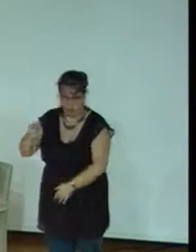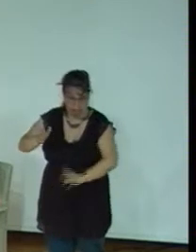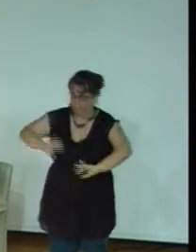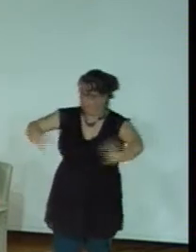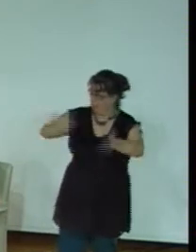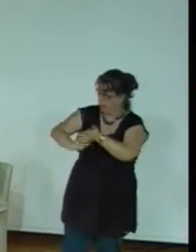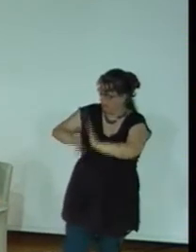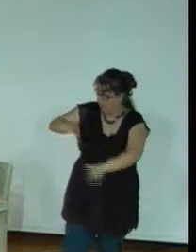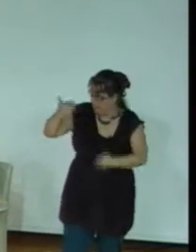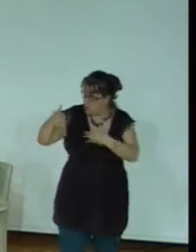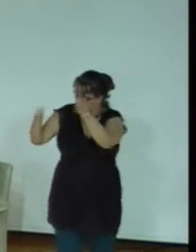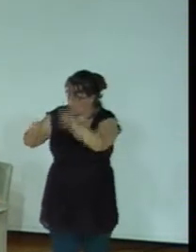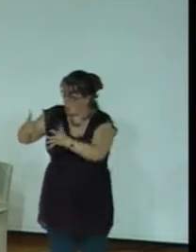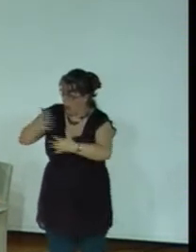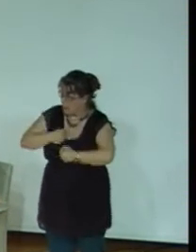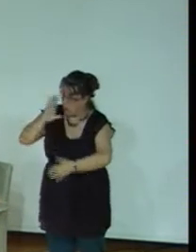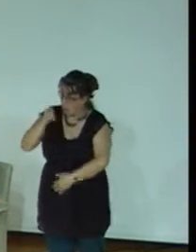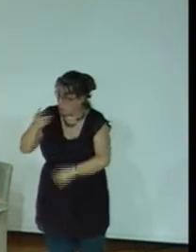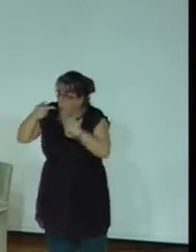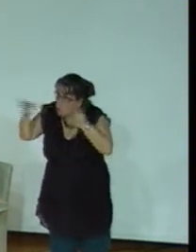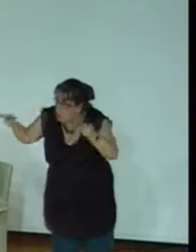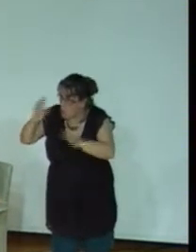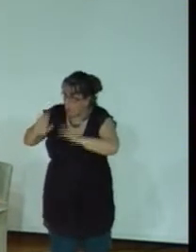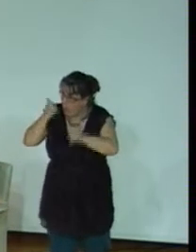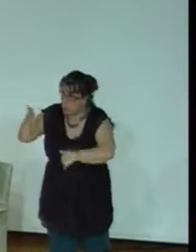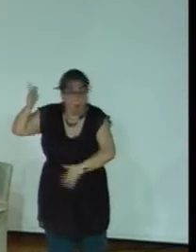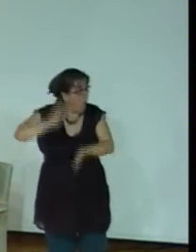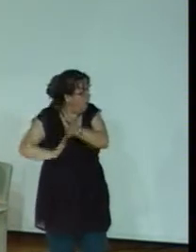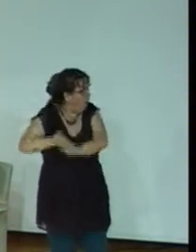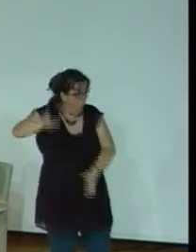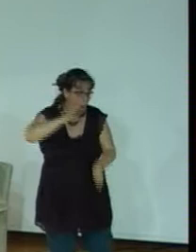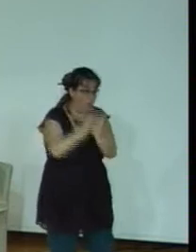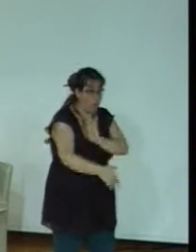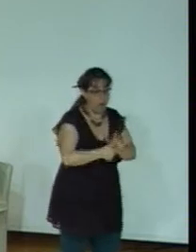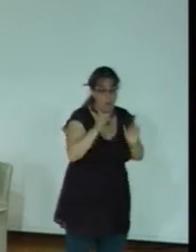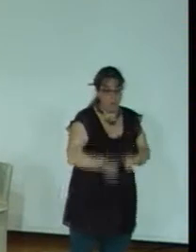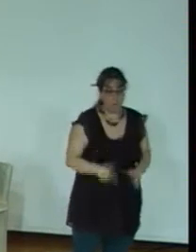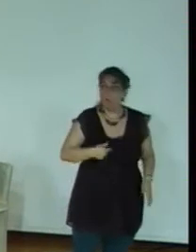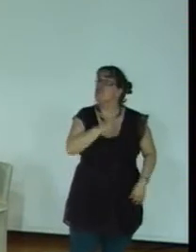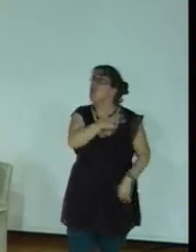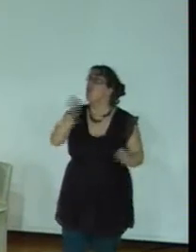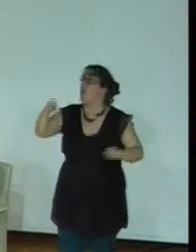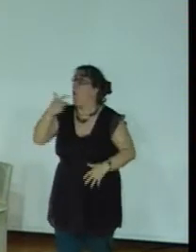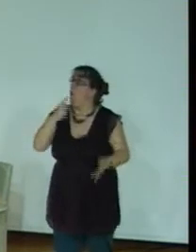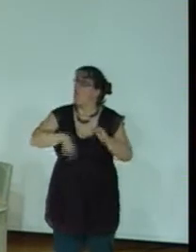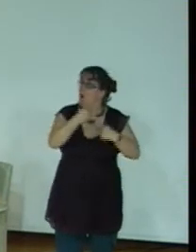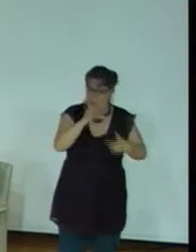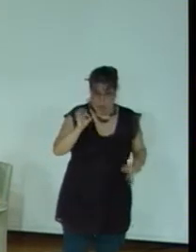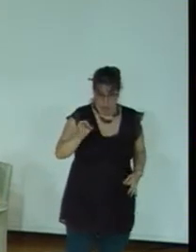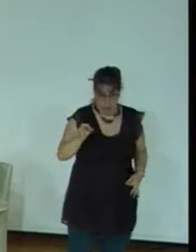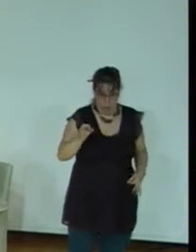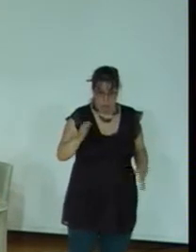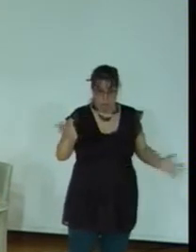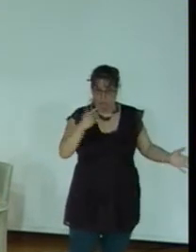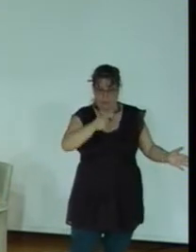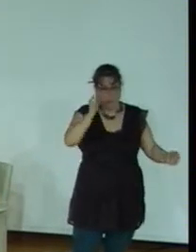besoin d'autorisation du juge, plus besoin de justifier autant qu'ils devaient le faire avant. Chef, on doit y aller, chef. Ok, allez-y, pas de problème, vous pouvez rentrer,